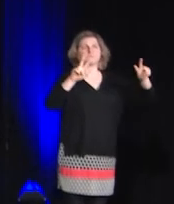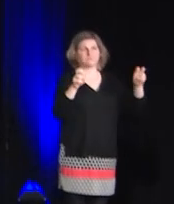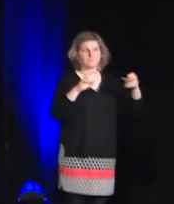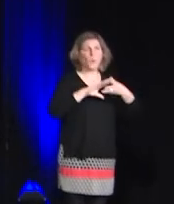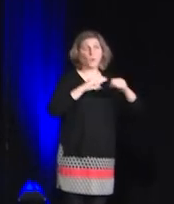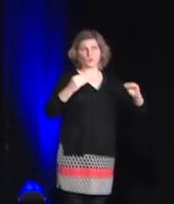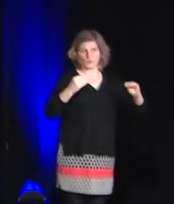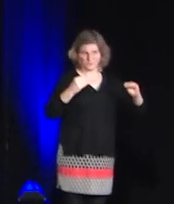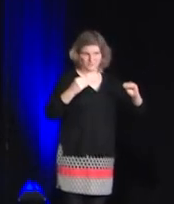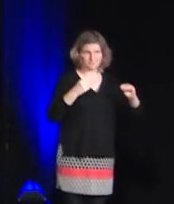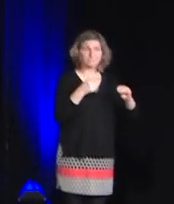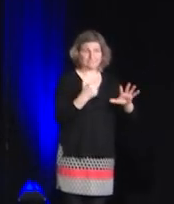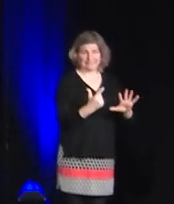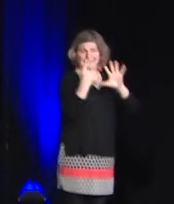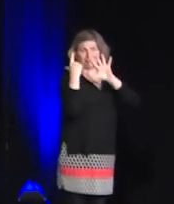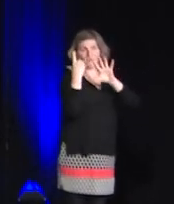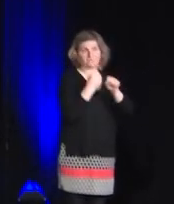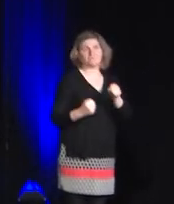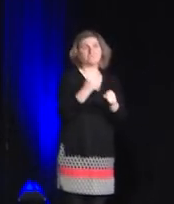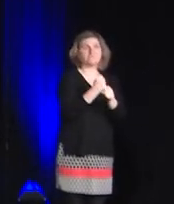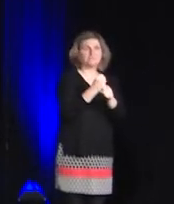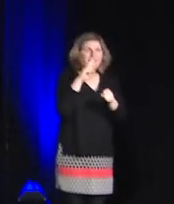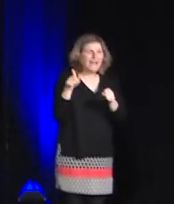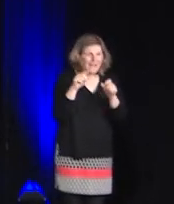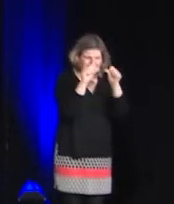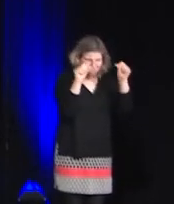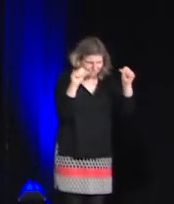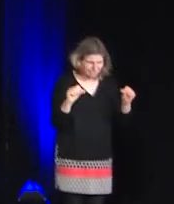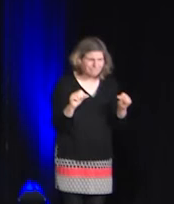depuis plus de 7 ans, c'est un tout petit format.